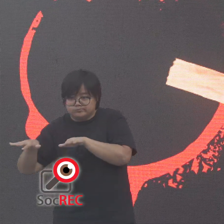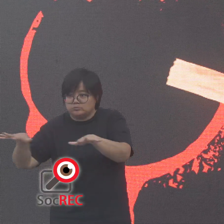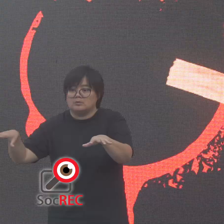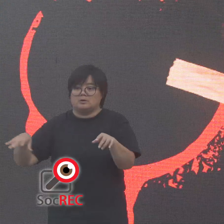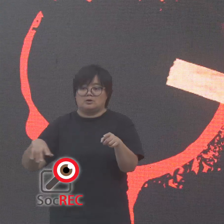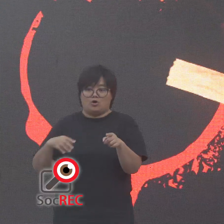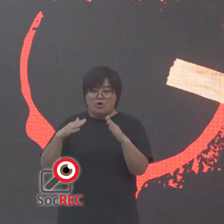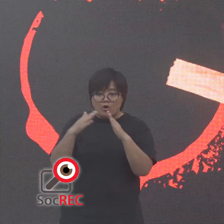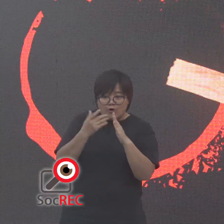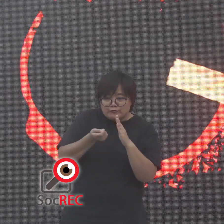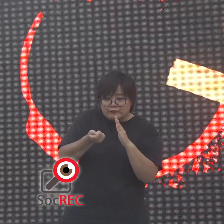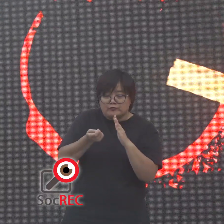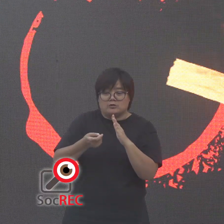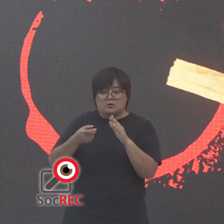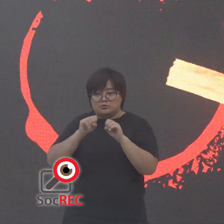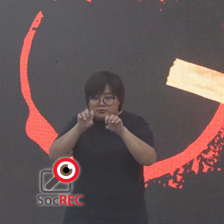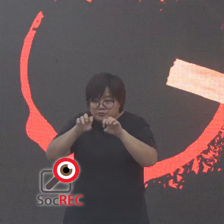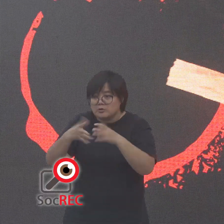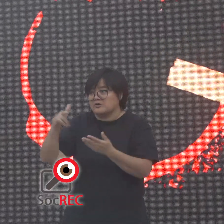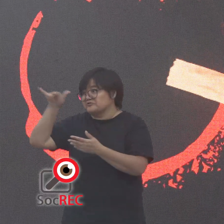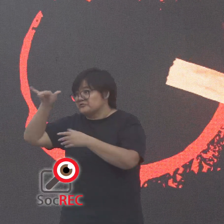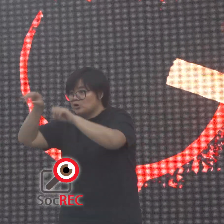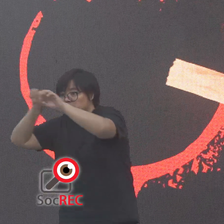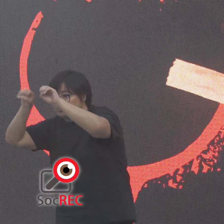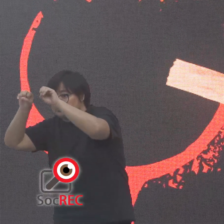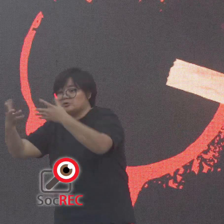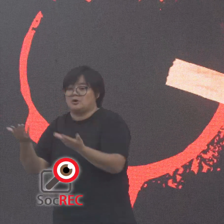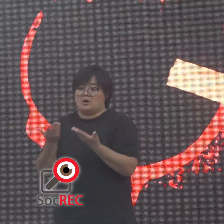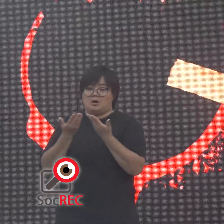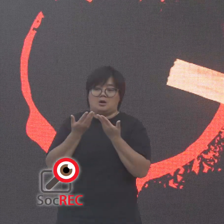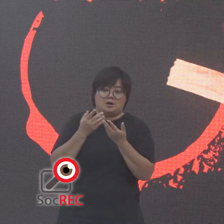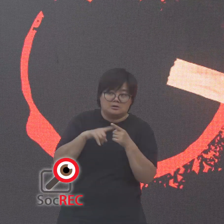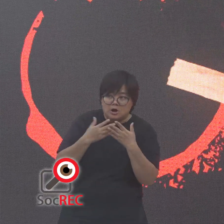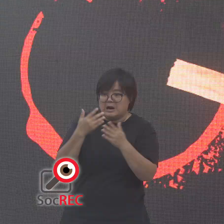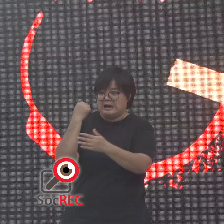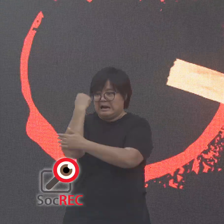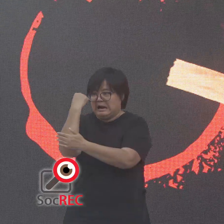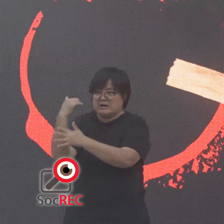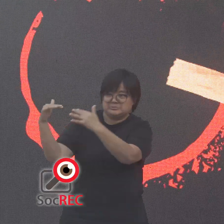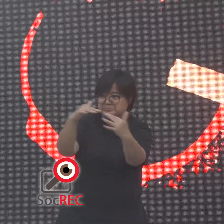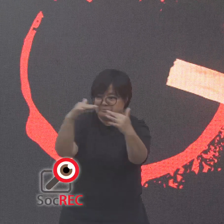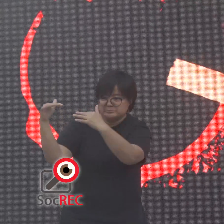蔓延到大學。我們曾經一起為了願榮光而感動，